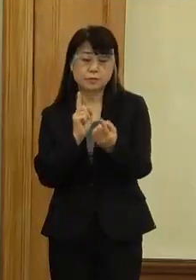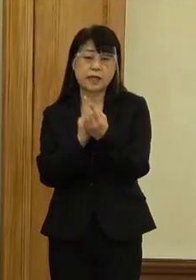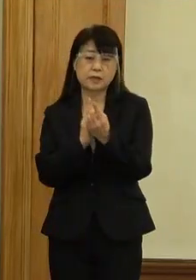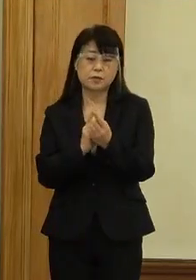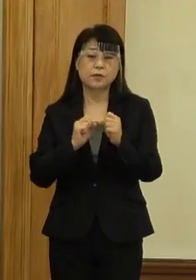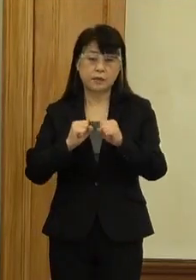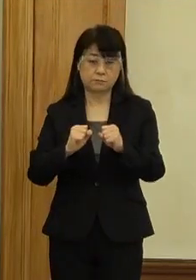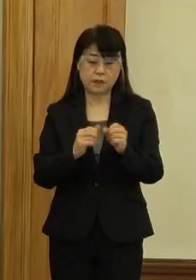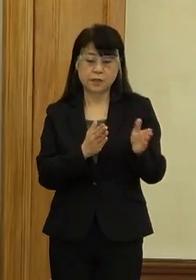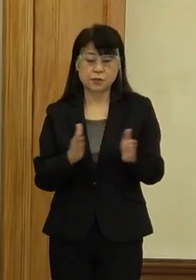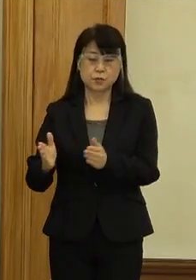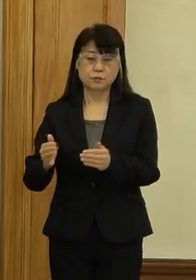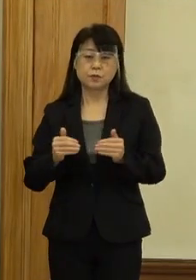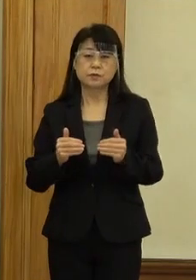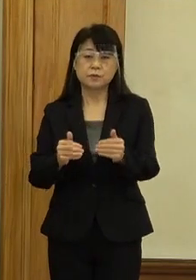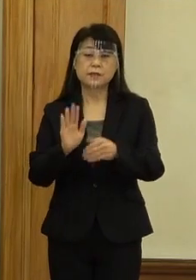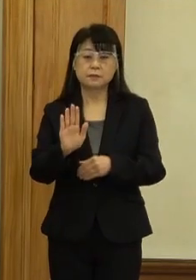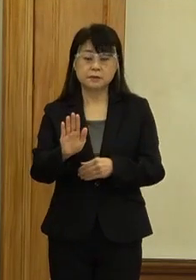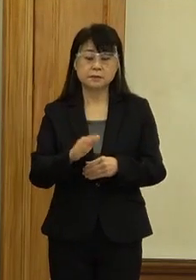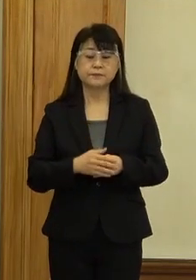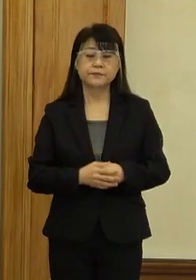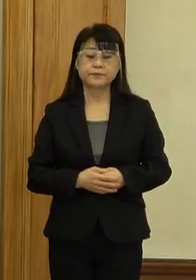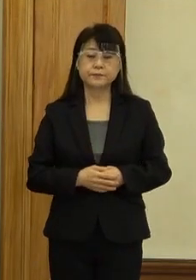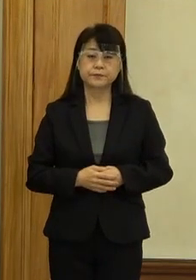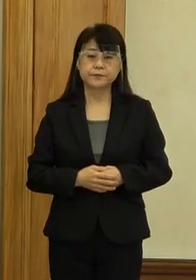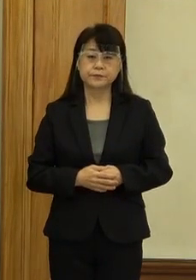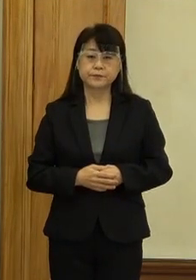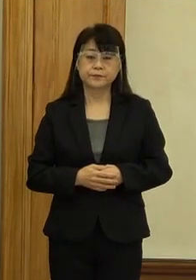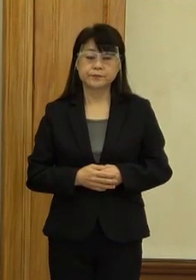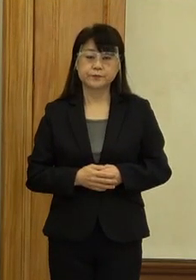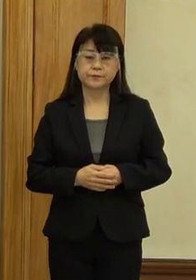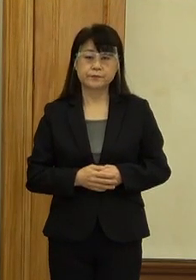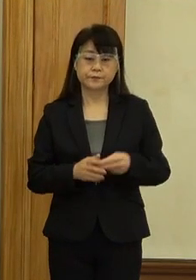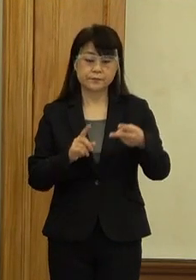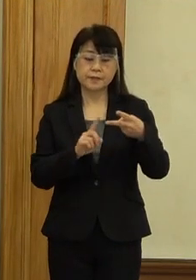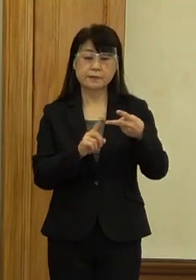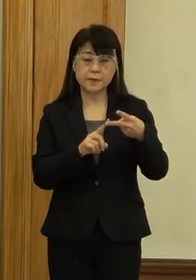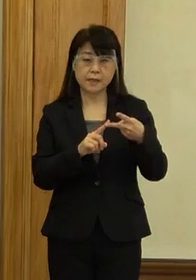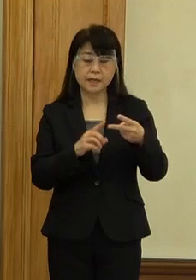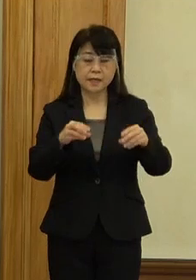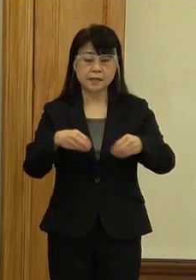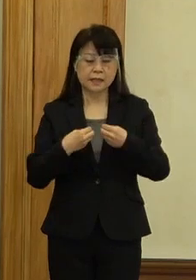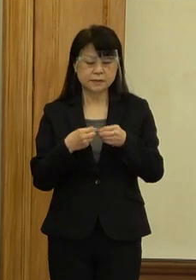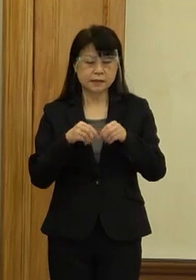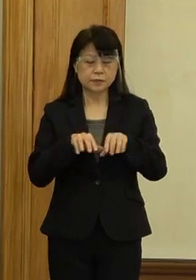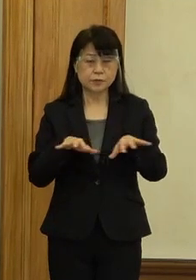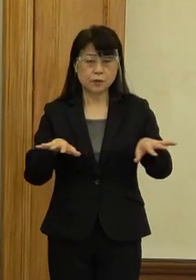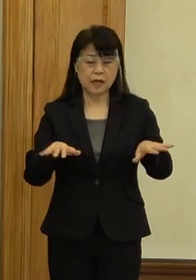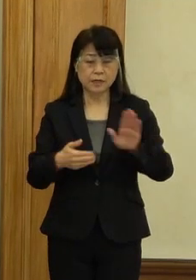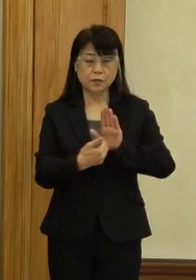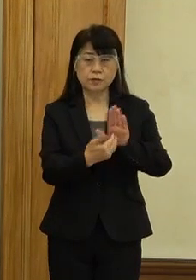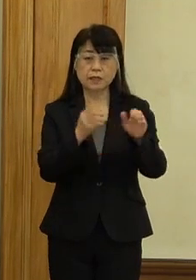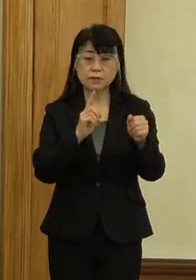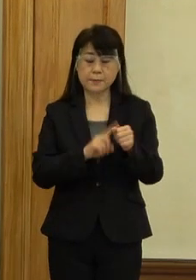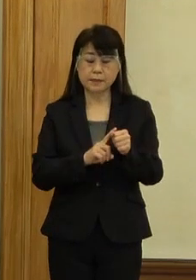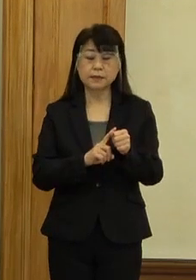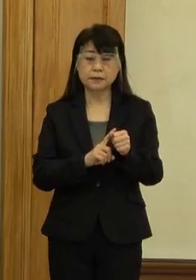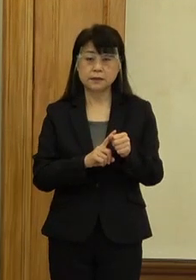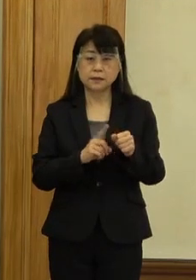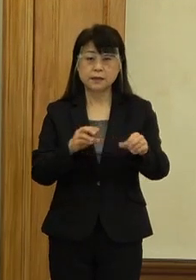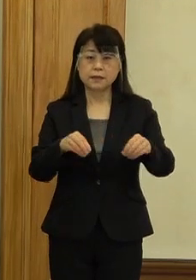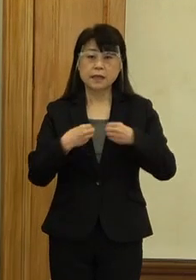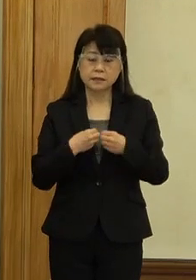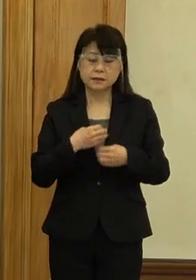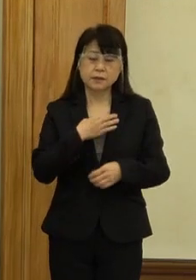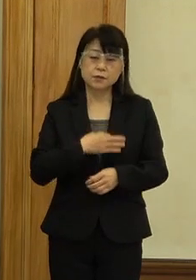ととして準備をしております。次のスライドは2点目ですが、感染の広がりを抑えるために感染に